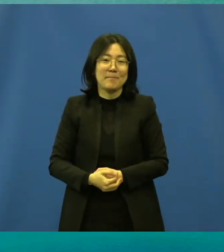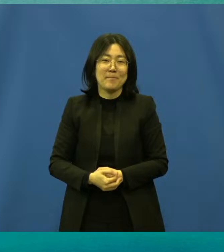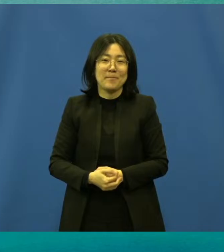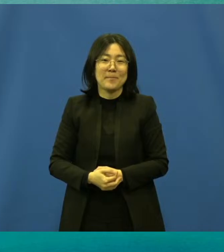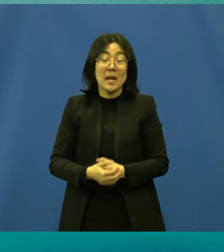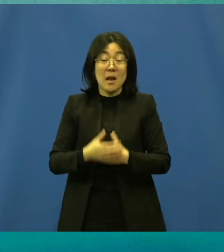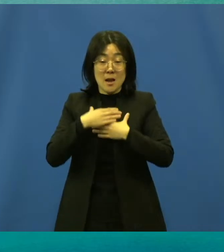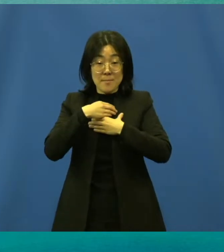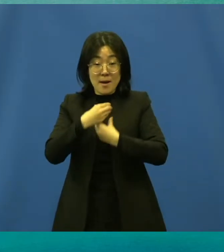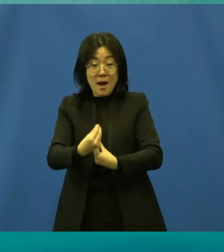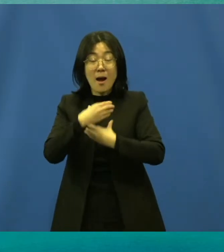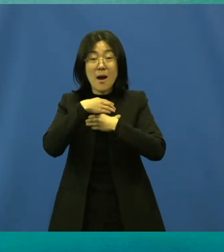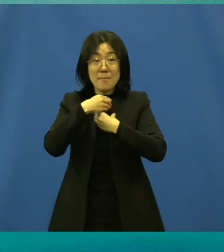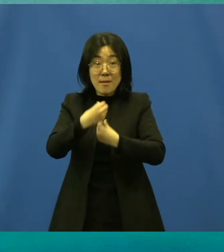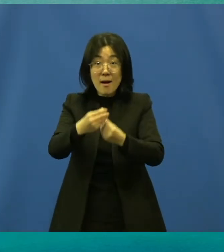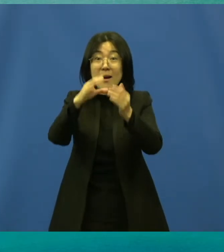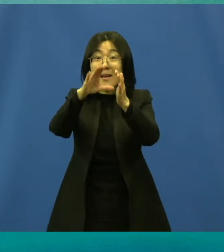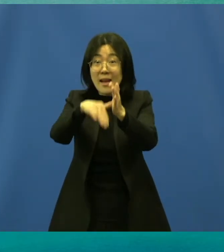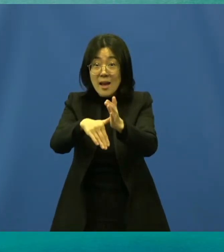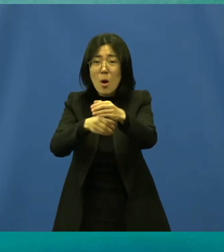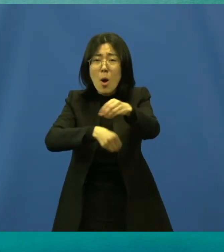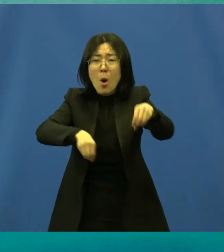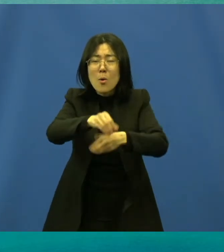그래서 영적인 나태가 찾아오는 거죠.